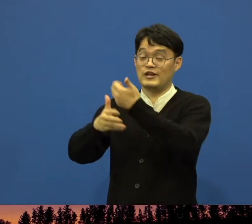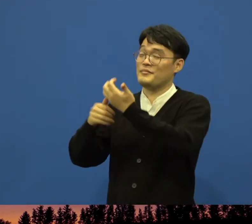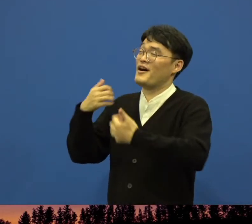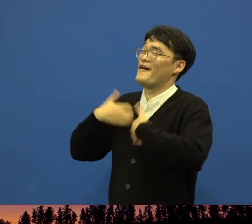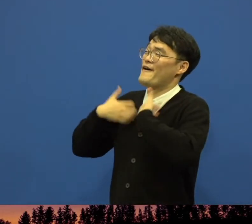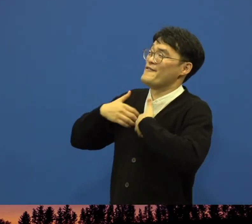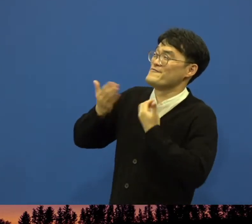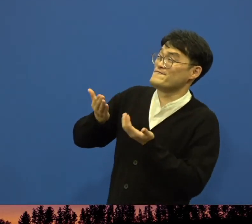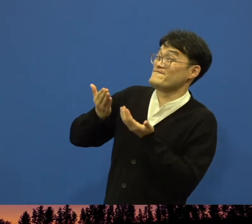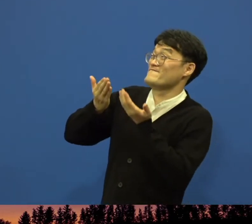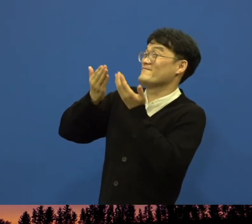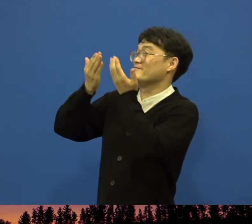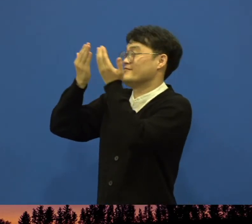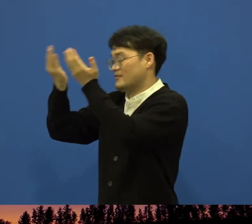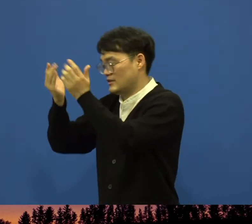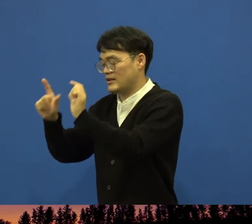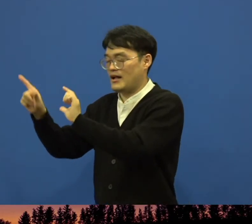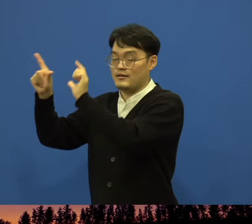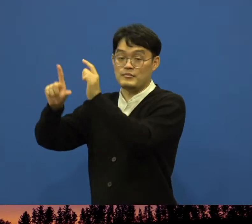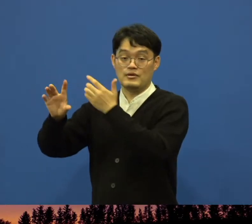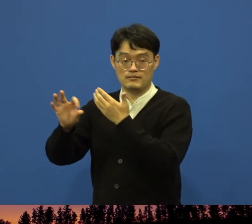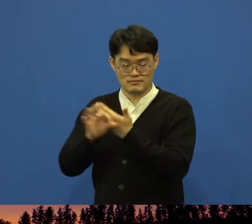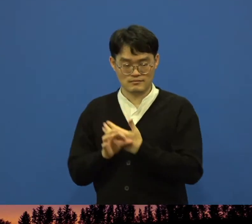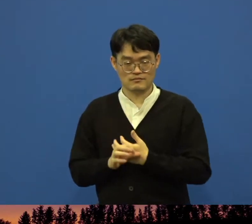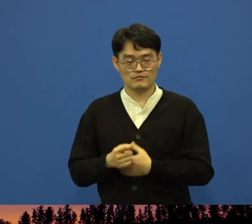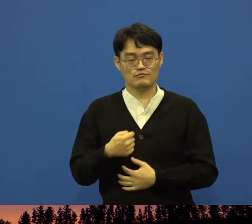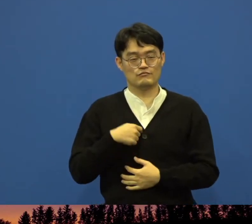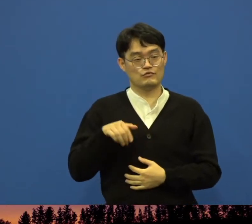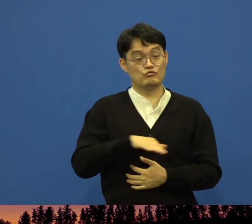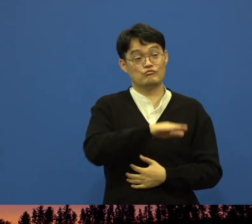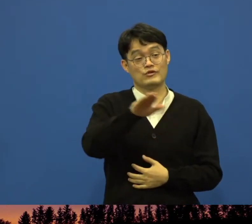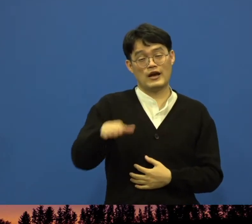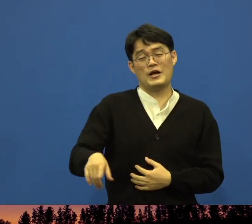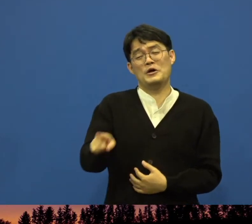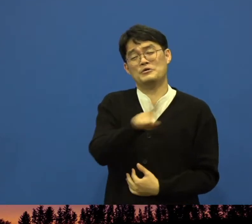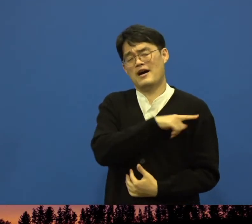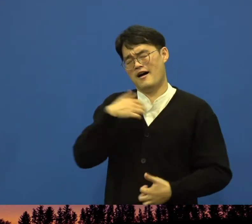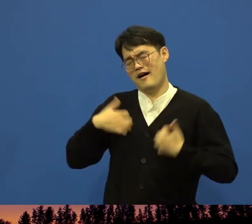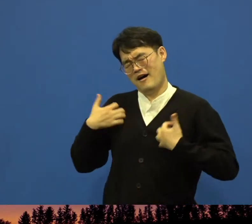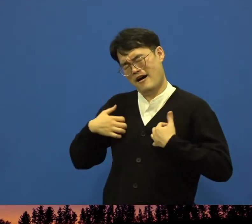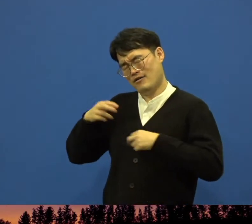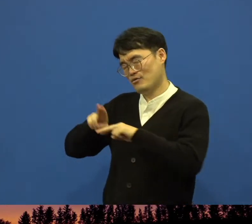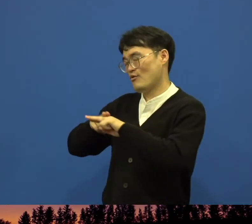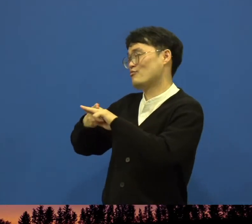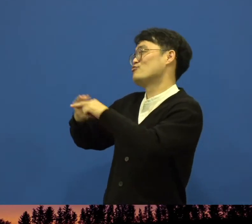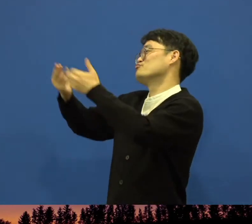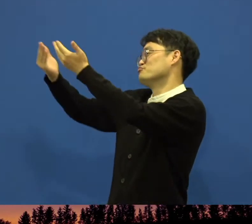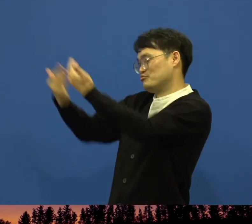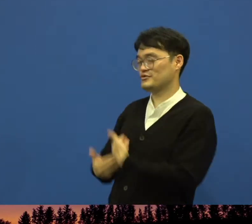하나님을 기쁘시게 하는 삶을 살면 우리에게 최고의 즐거움을 선사해 주세요.